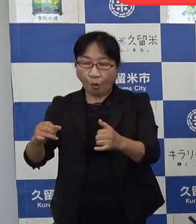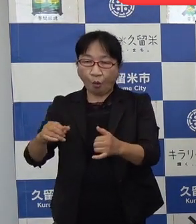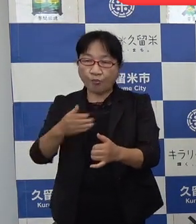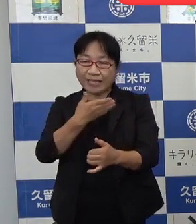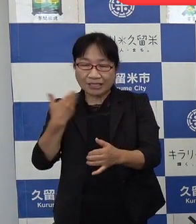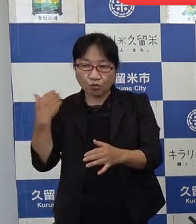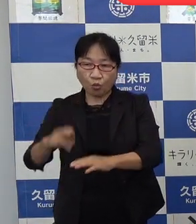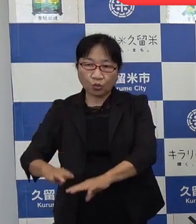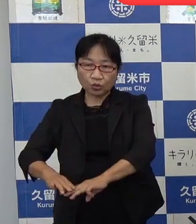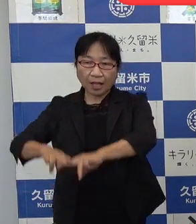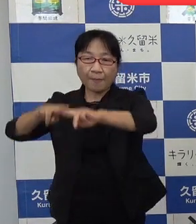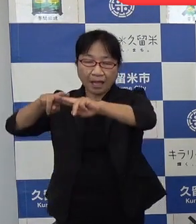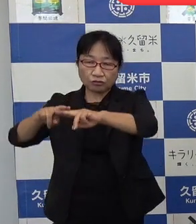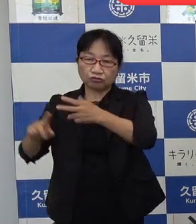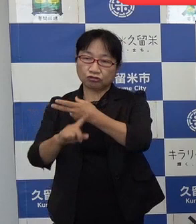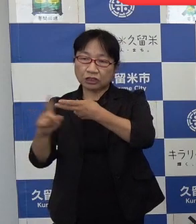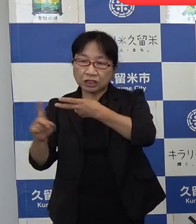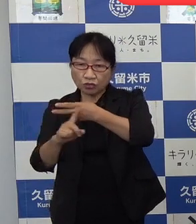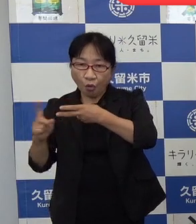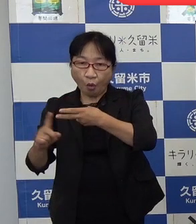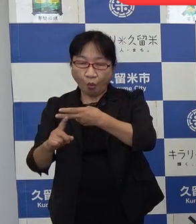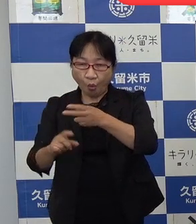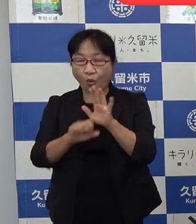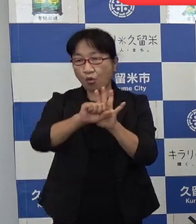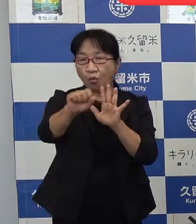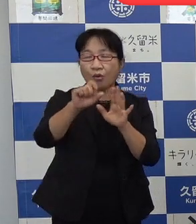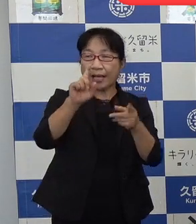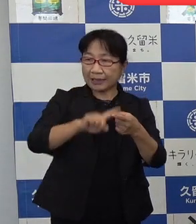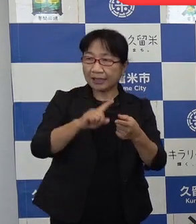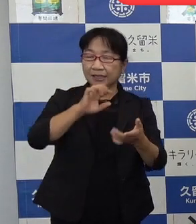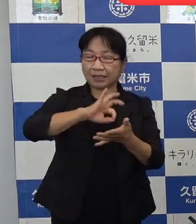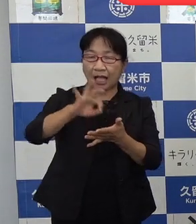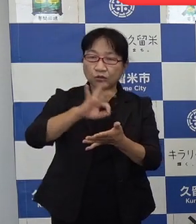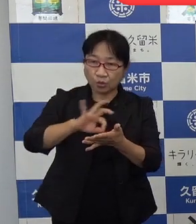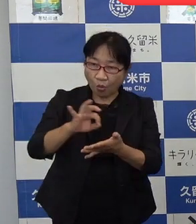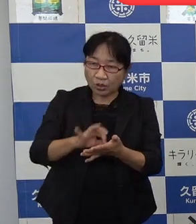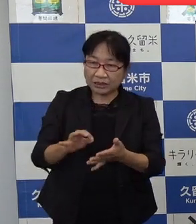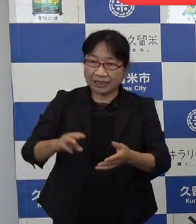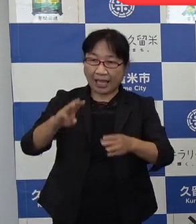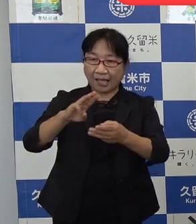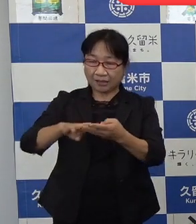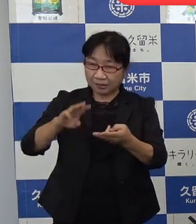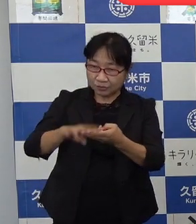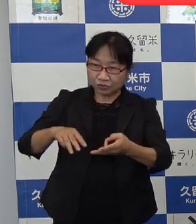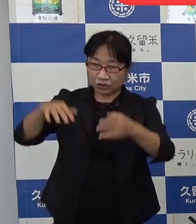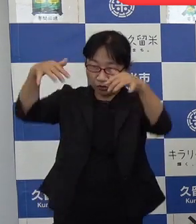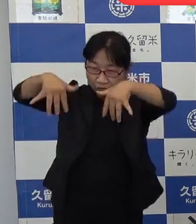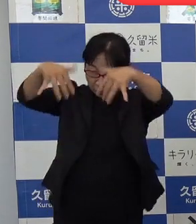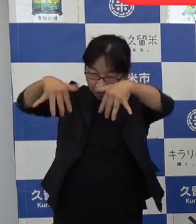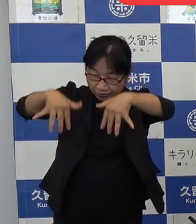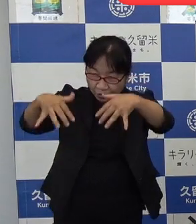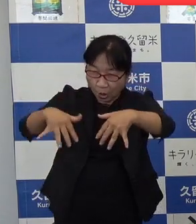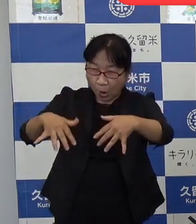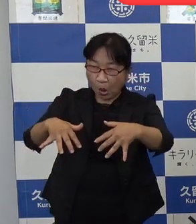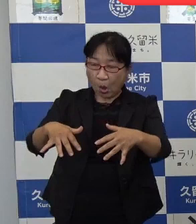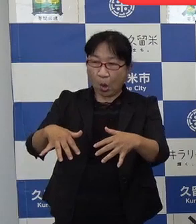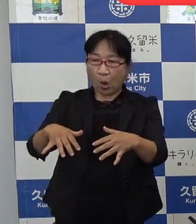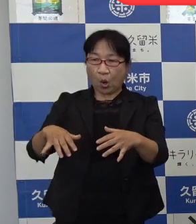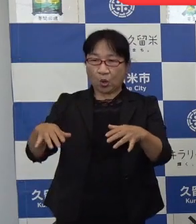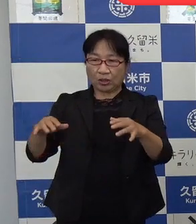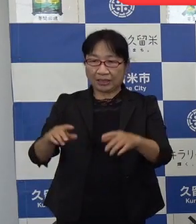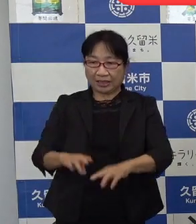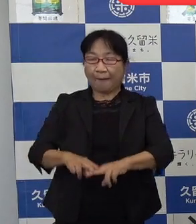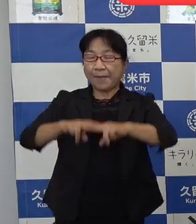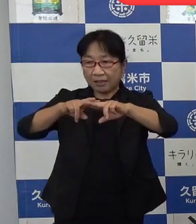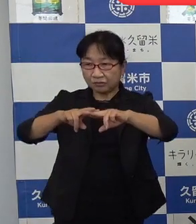能を有効的に活用して、水田に降った雨を一時的にためるということで、洪水被害の